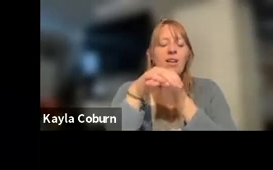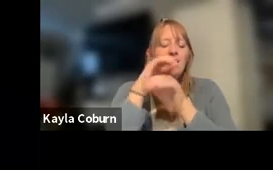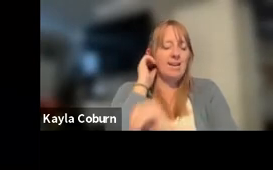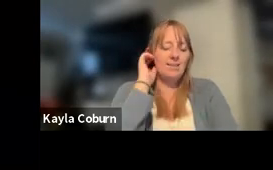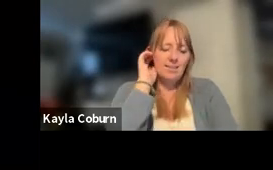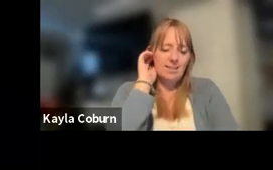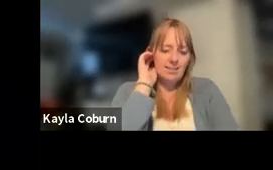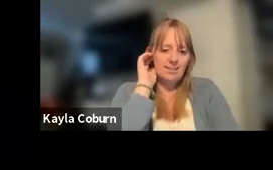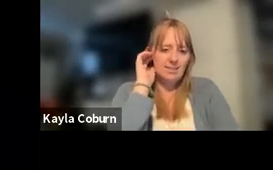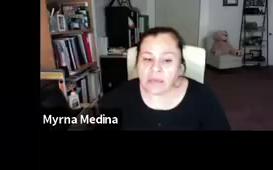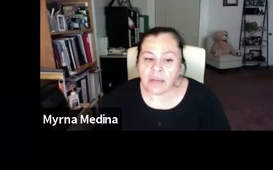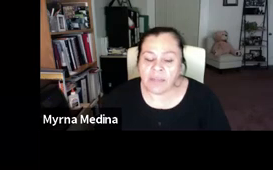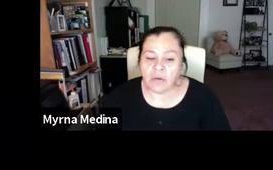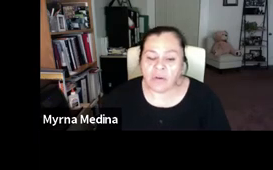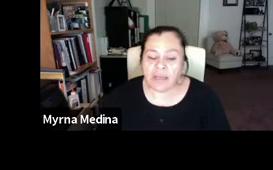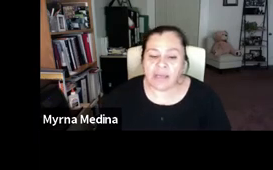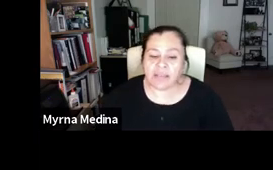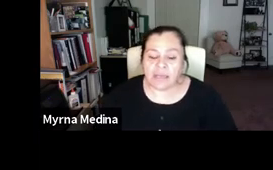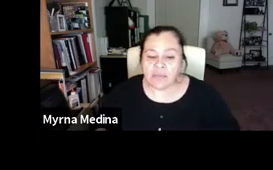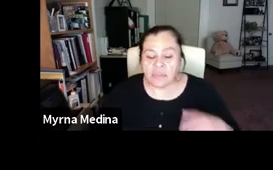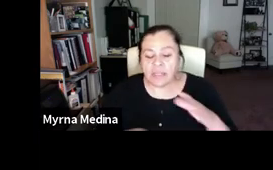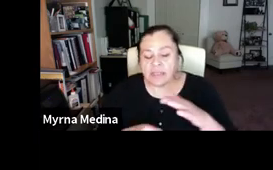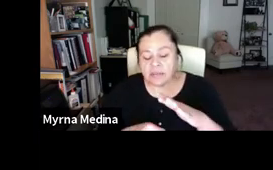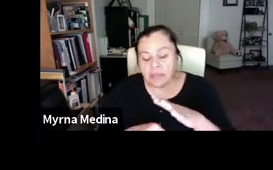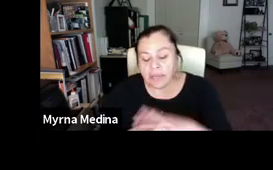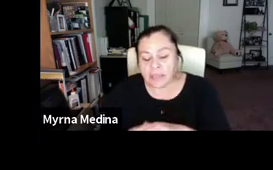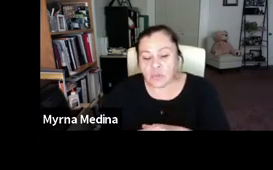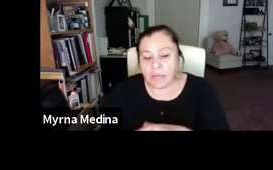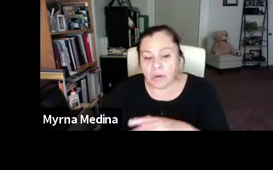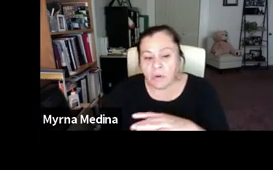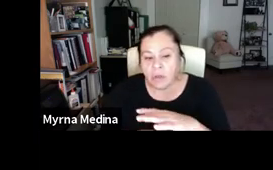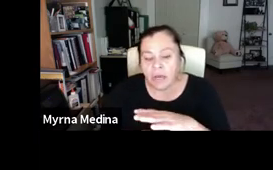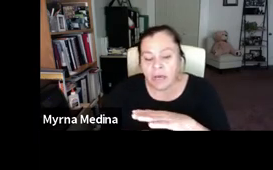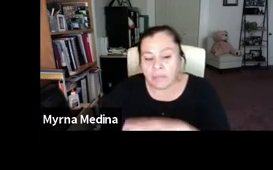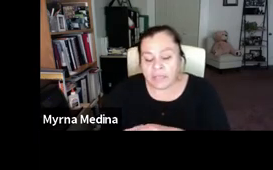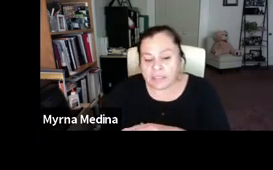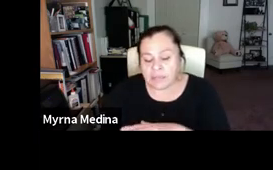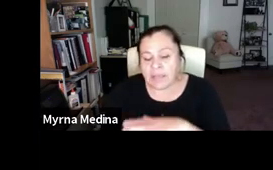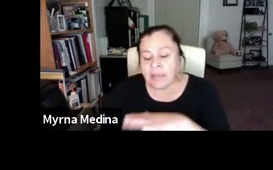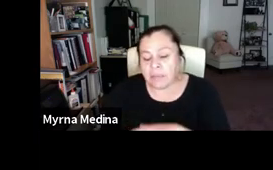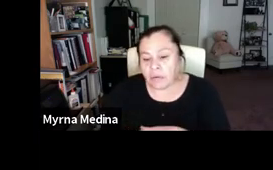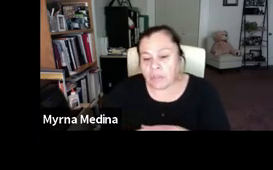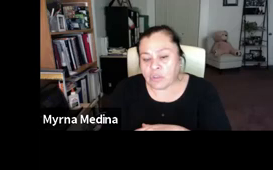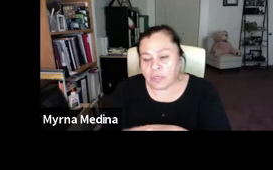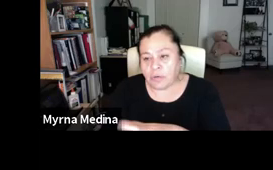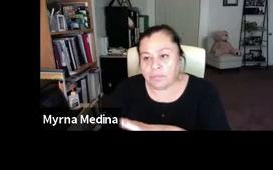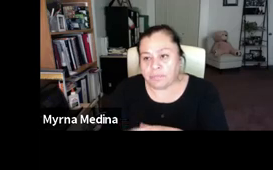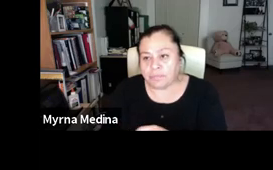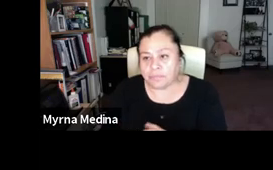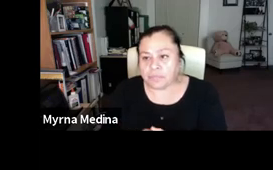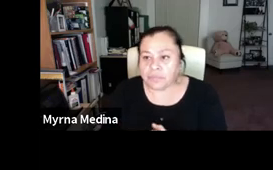your child's hands. Y realmente lo que es ustedes dejan su mano encima de la mano de su